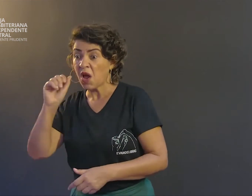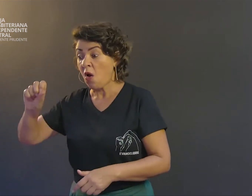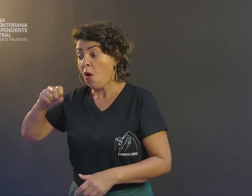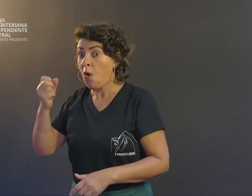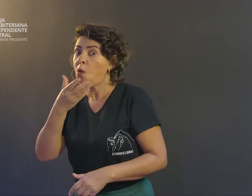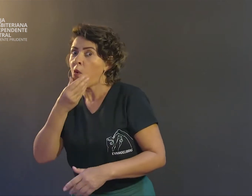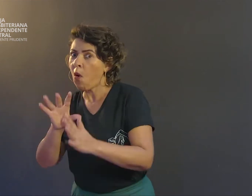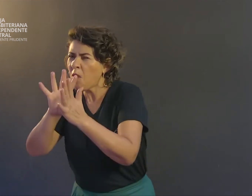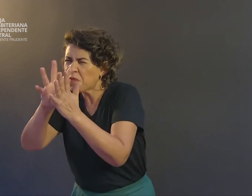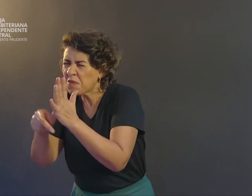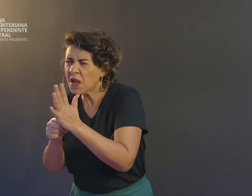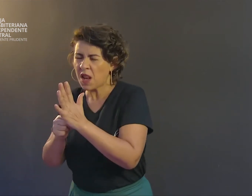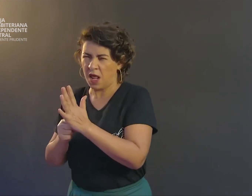espreita vítimas na sociedade.